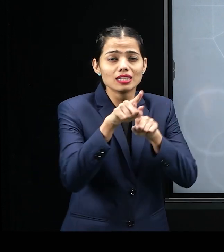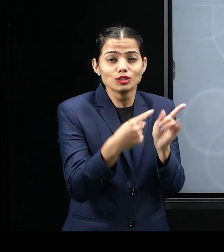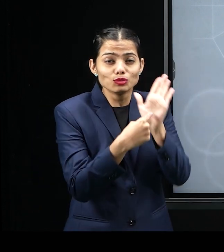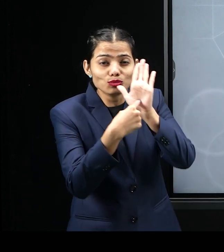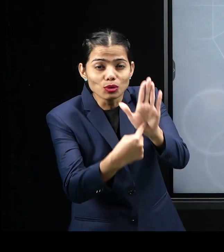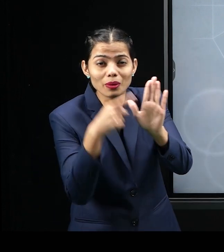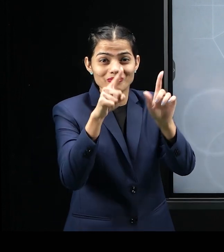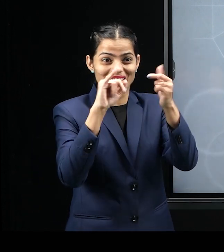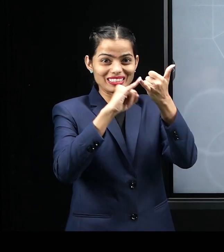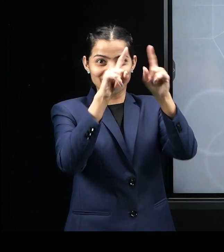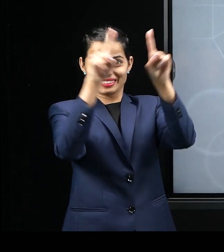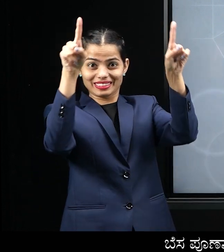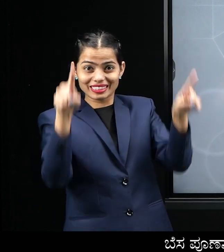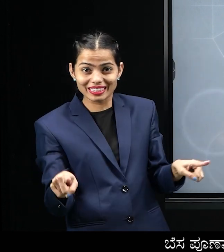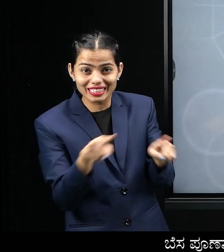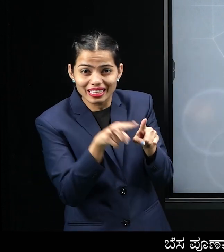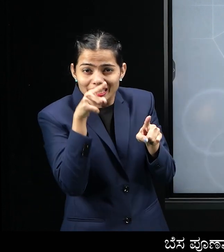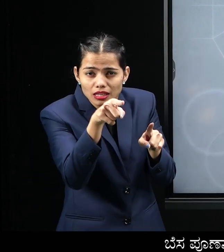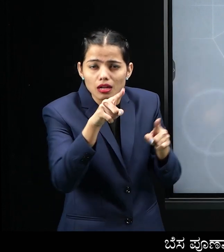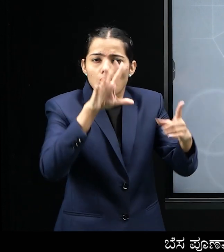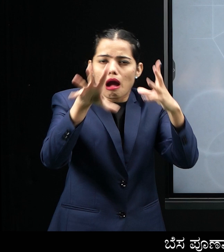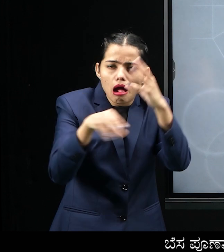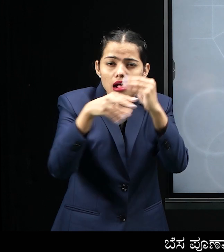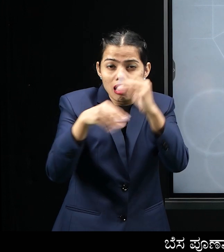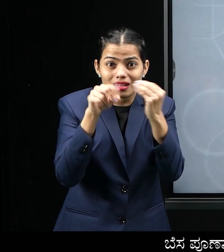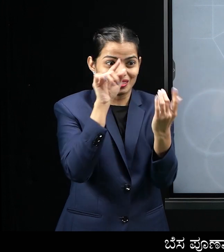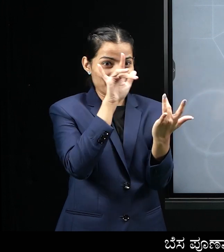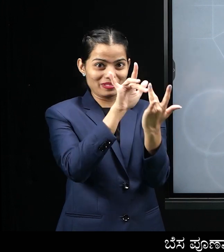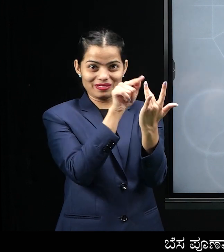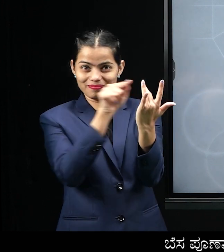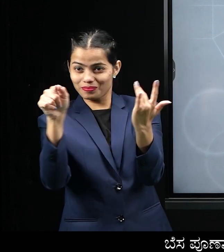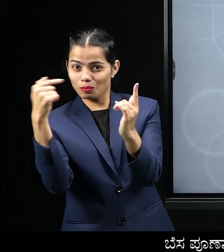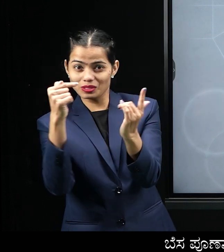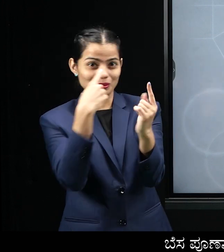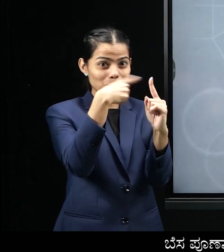ಉದಾಹರಣೆ: ಬಸ್ ಪೂರ್ಣಾಂಕದ ವರ್ಗವು ಕೆಲವು ಪೂರ್ಣಾಂಕ Qಗಾಗಿ